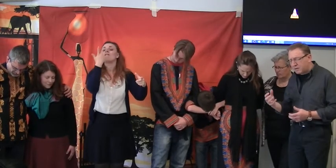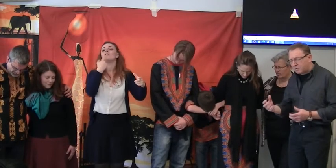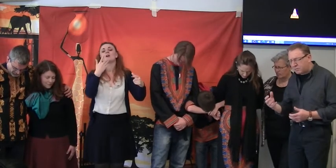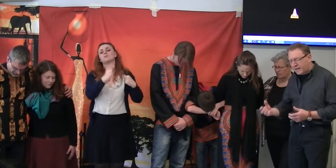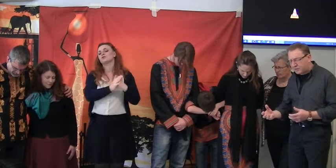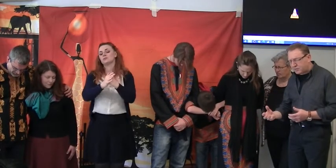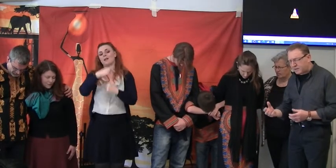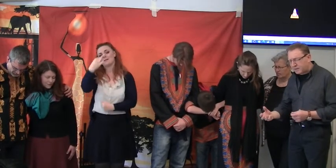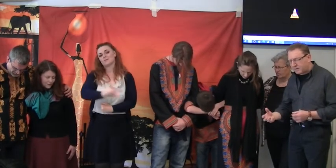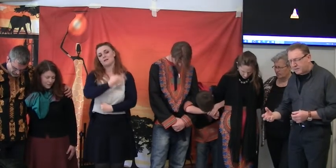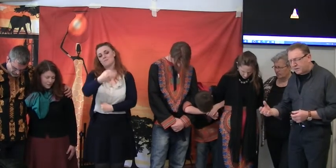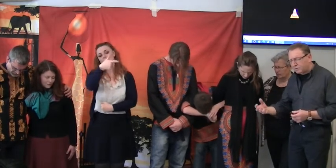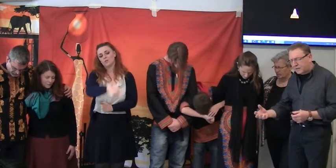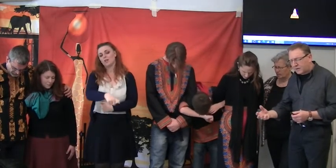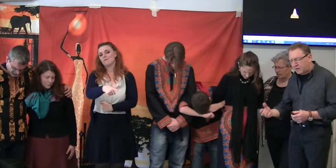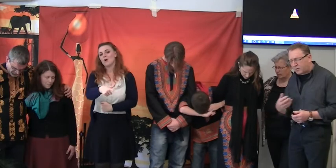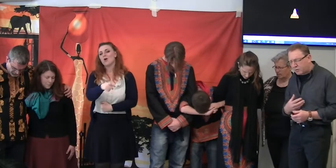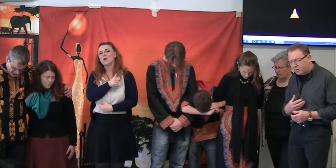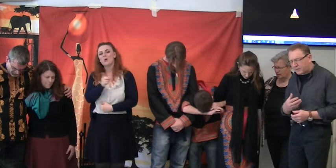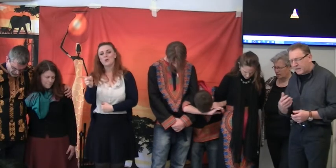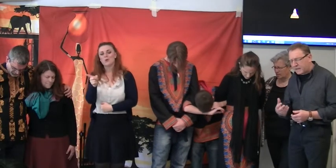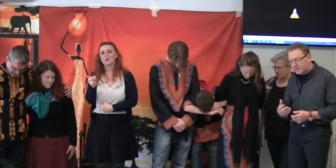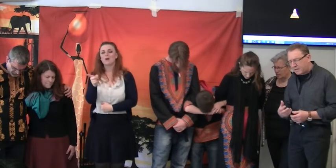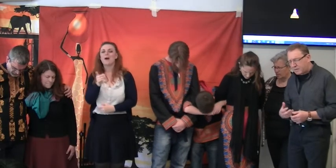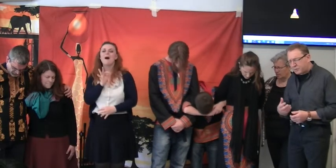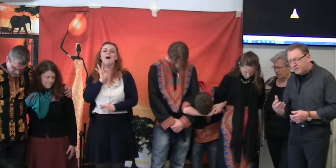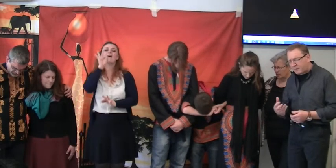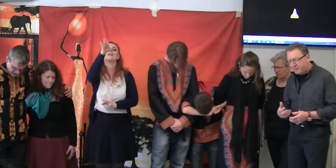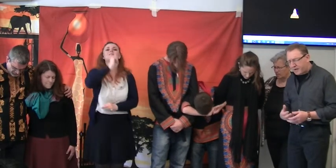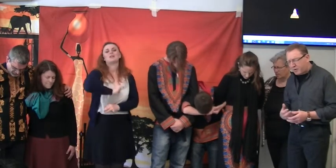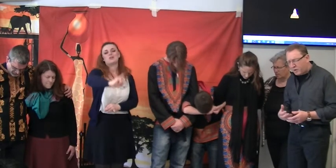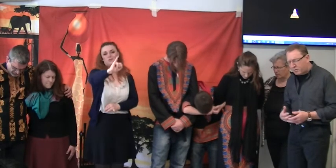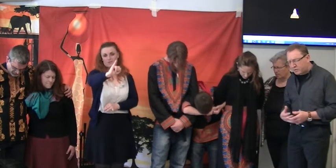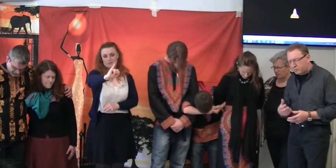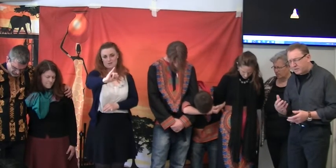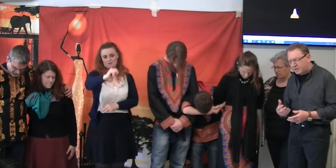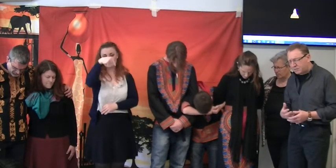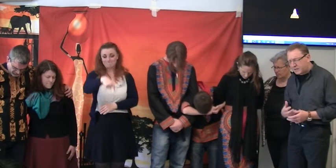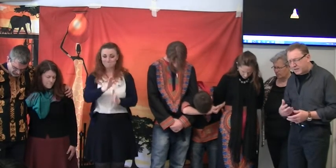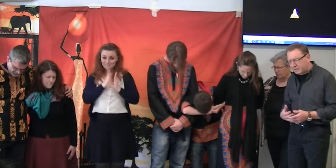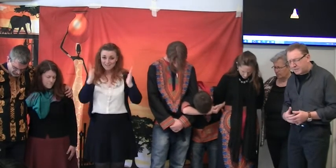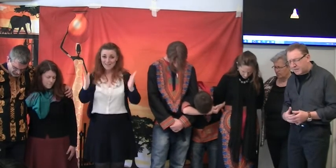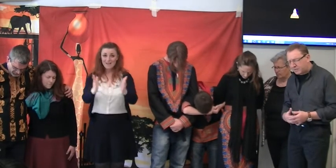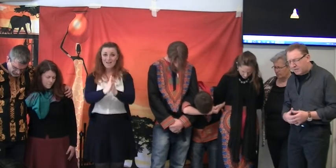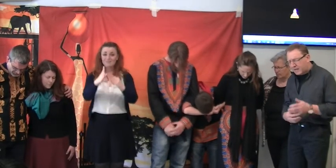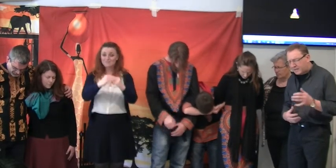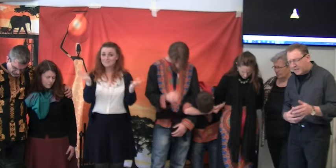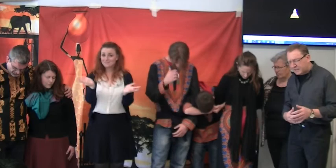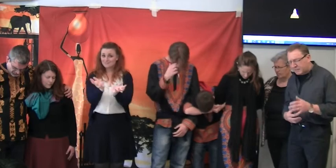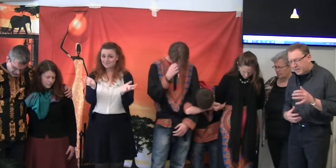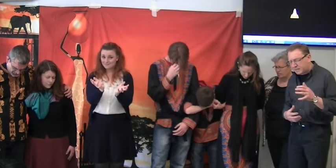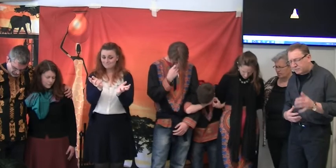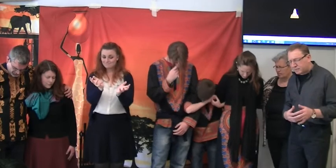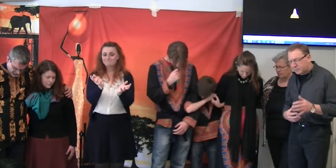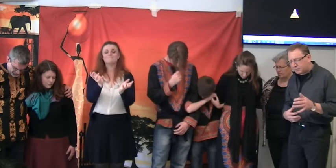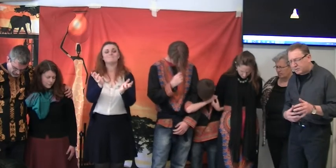perché il loro braccio arrivi lontano. Noi come Chiesa possiamo fare quello che tu ci hai dato come grande mandato: andate